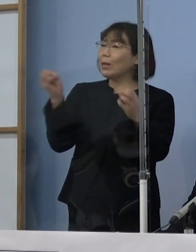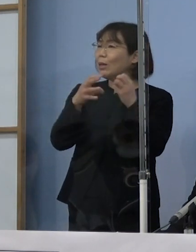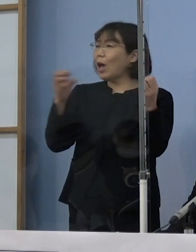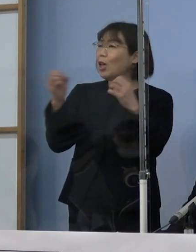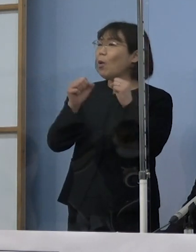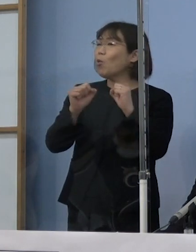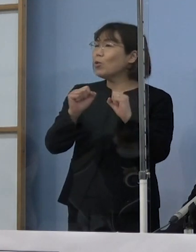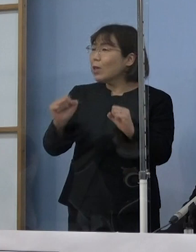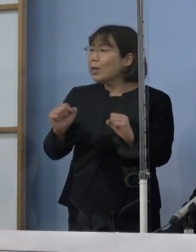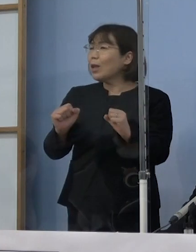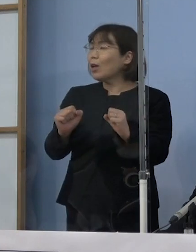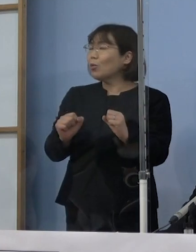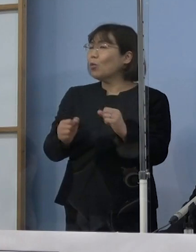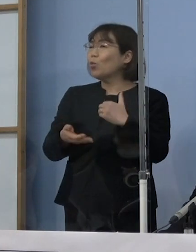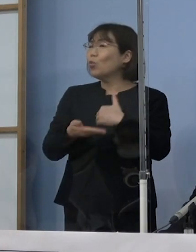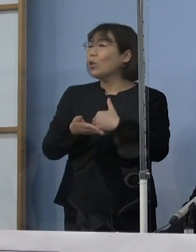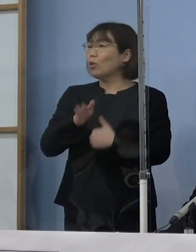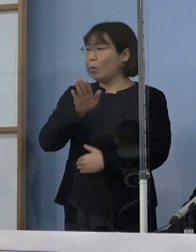た。